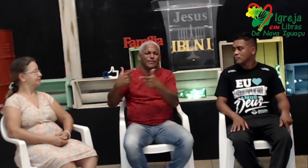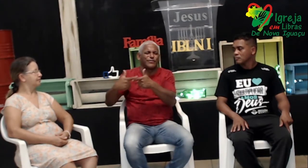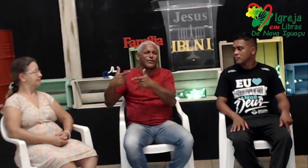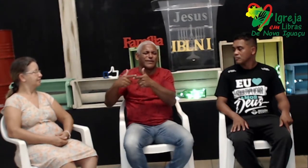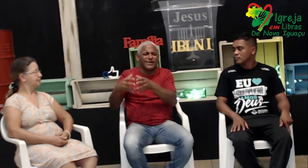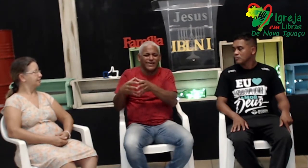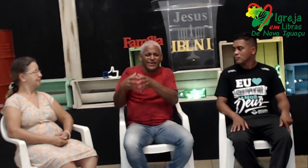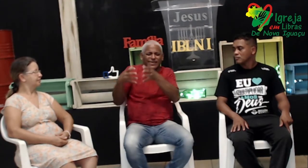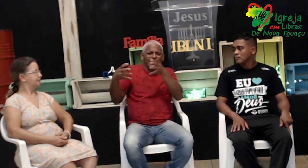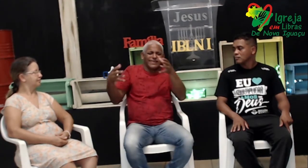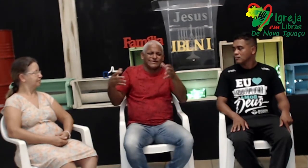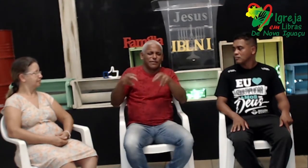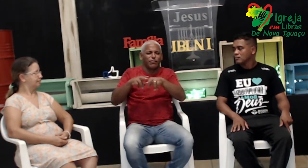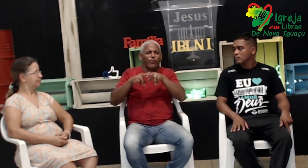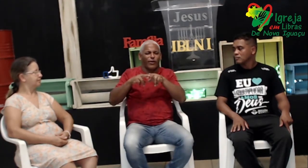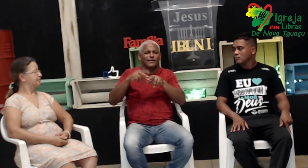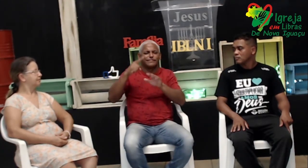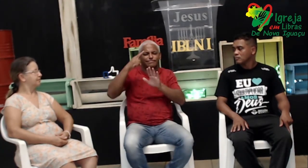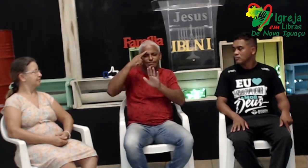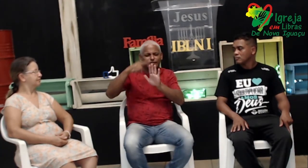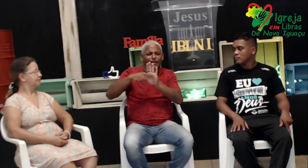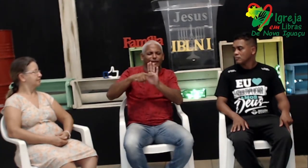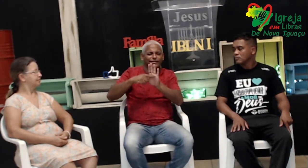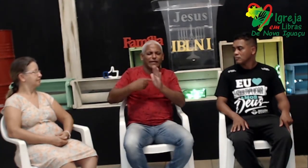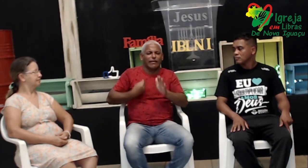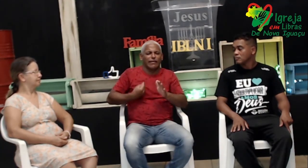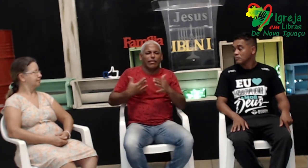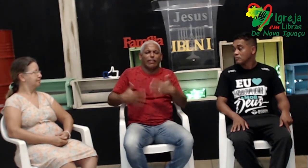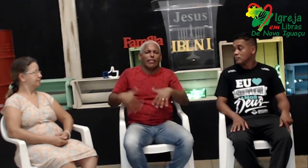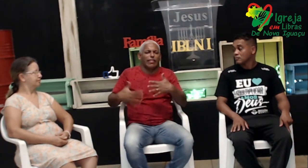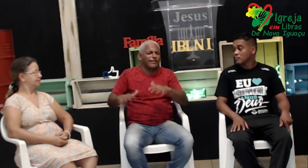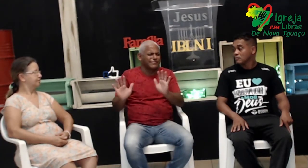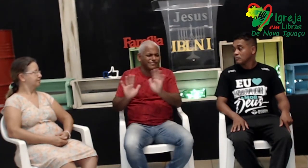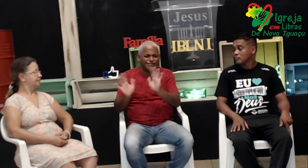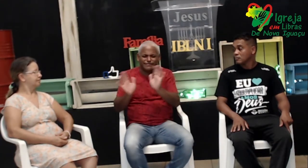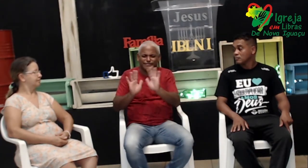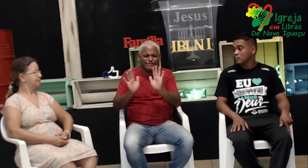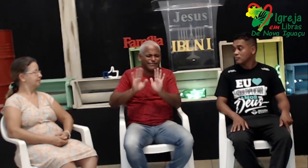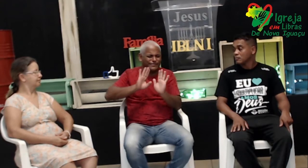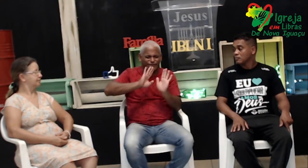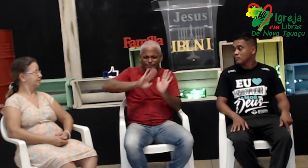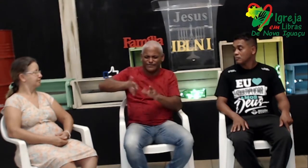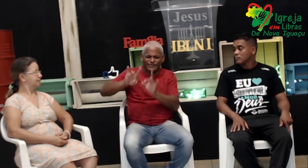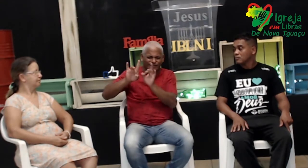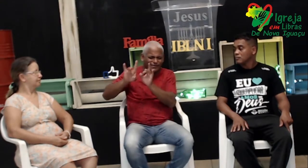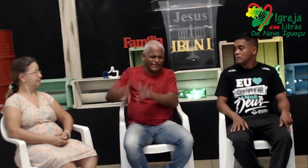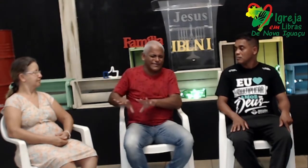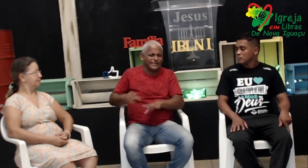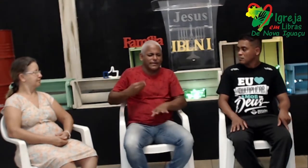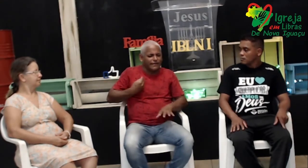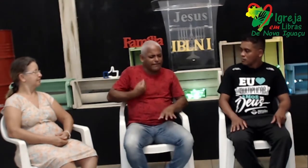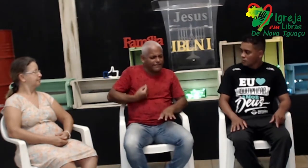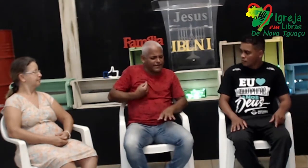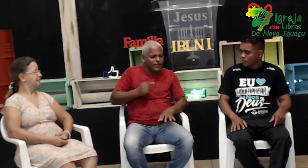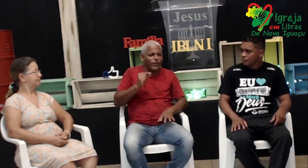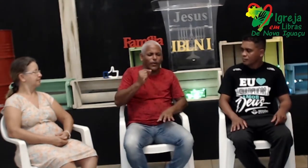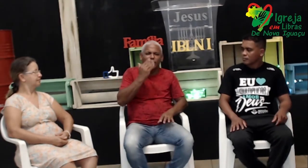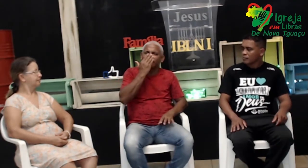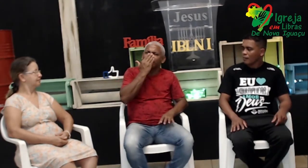é mau, tem muitos problemas, Senhor. Mas que as pessoas pensam negativo, pensam coisas ruins. Mas